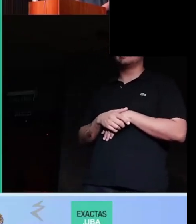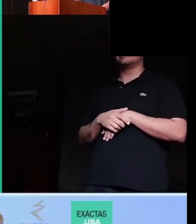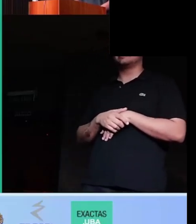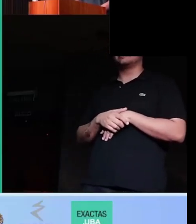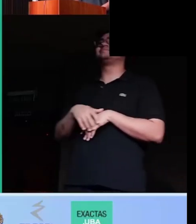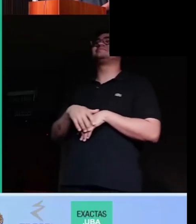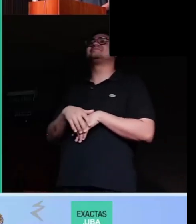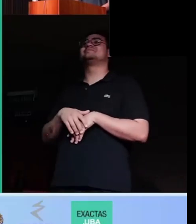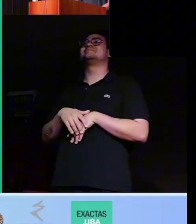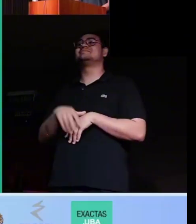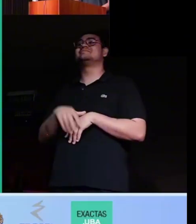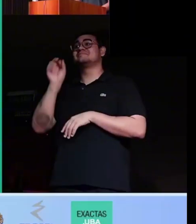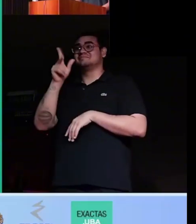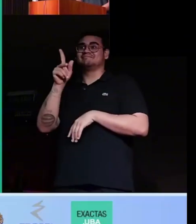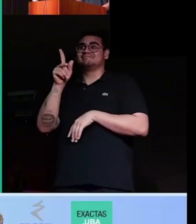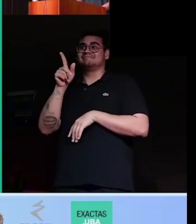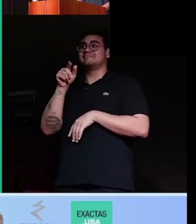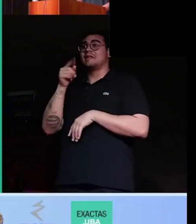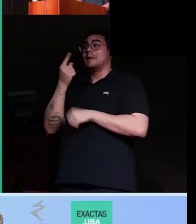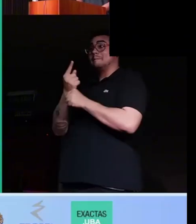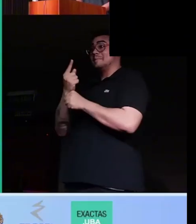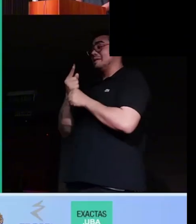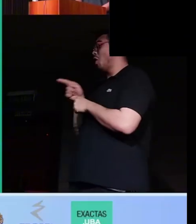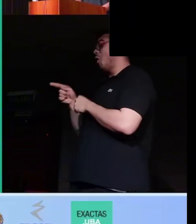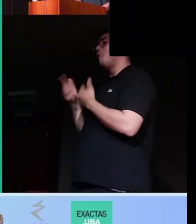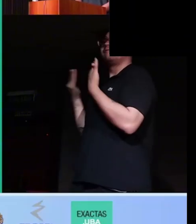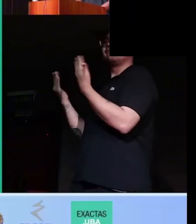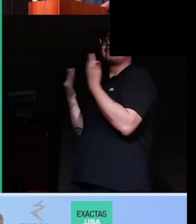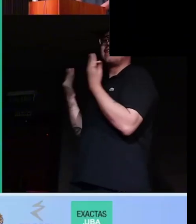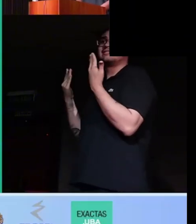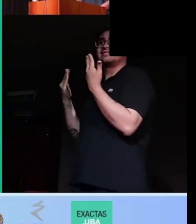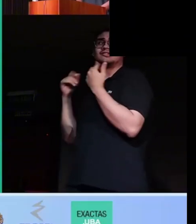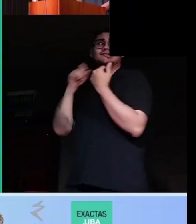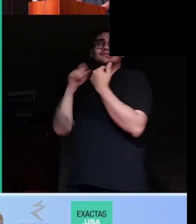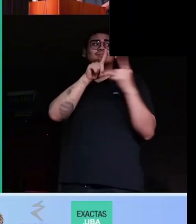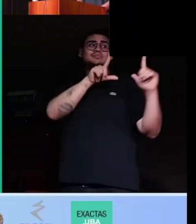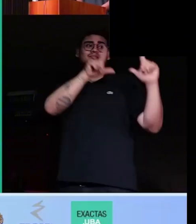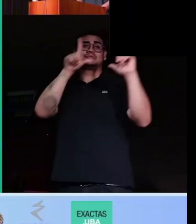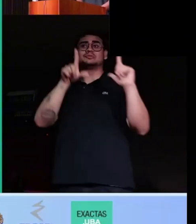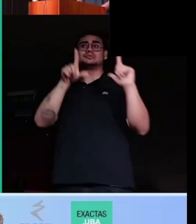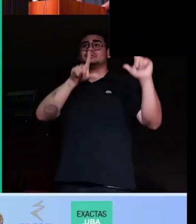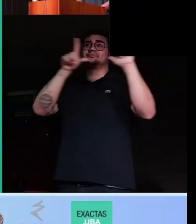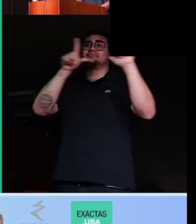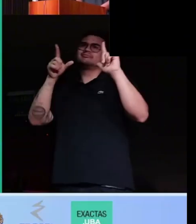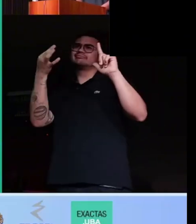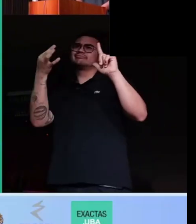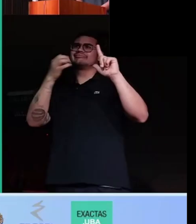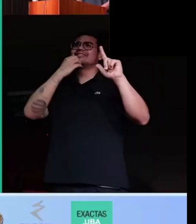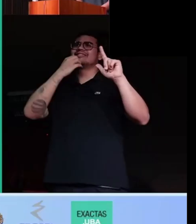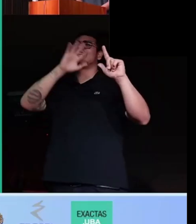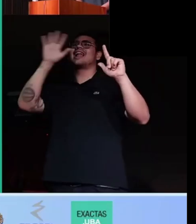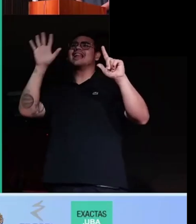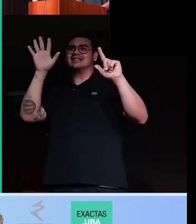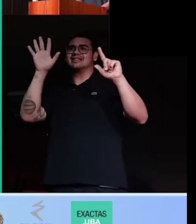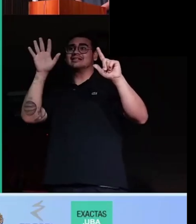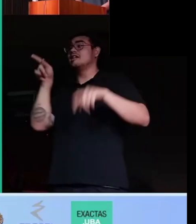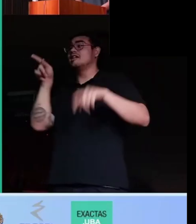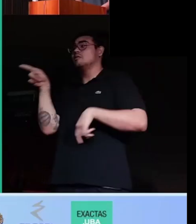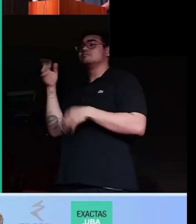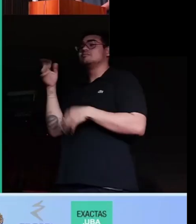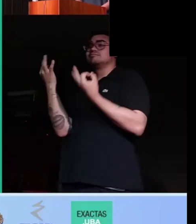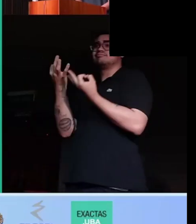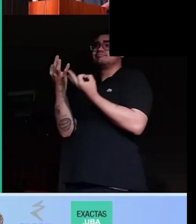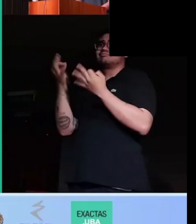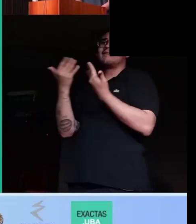Eh, Te felicito, gracias por la presentación, muy clara. Te felicito por hacerlo.